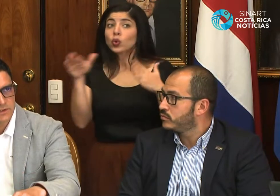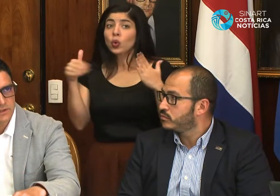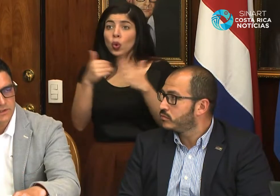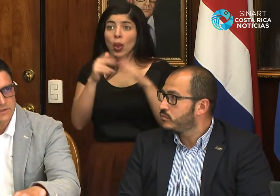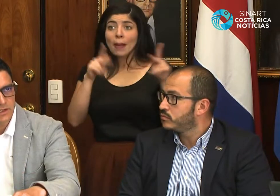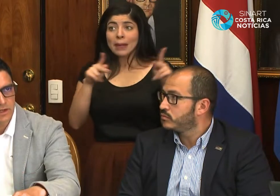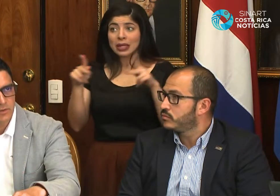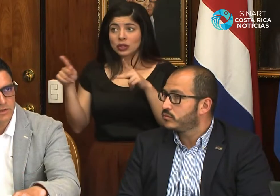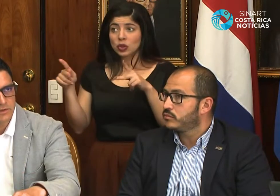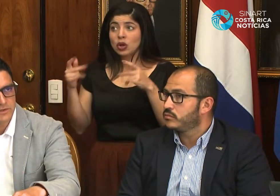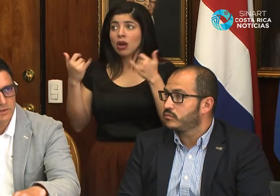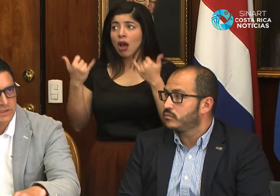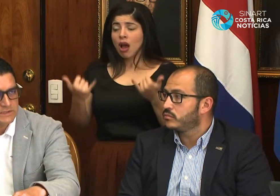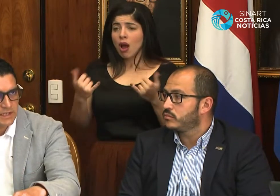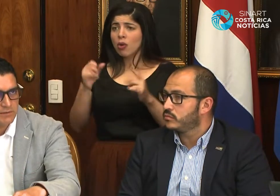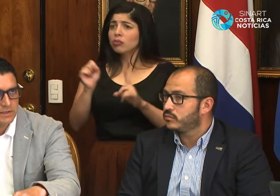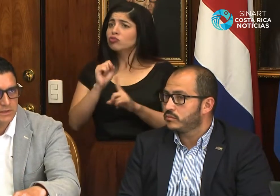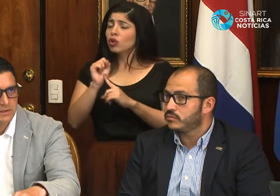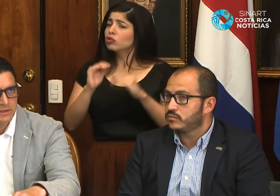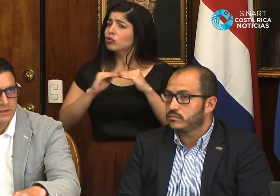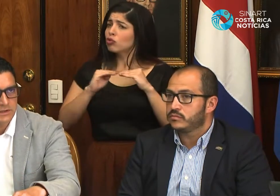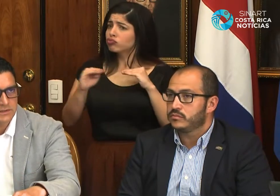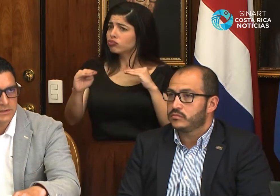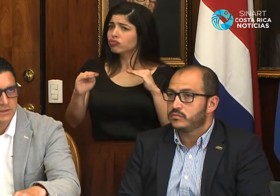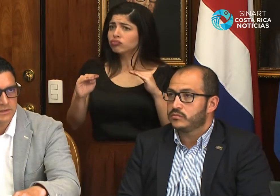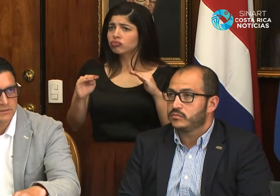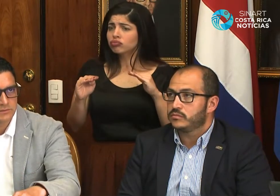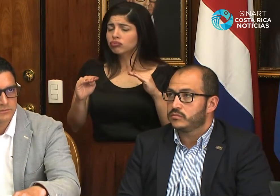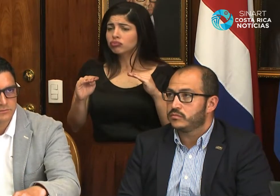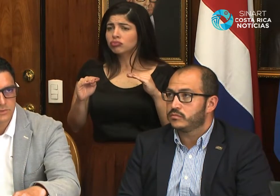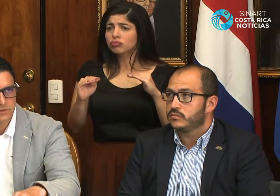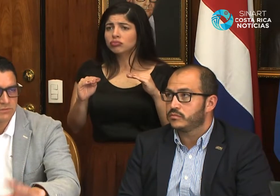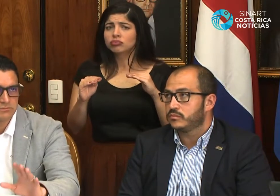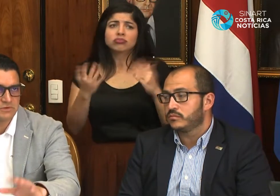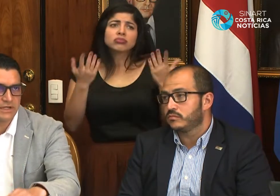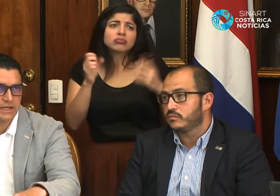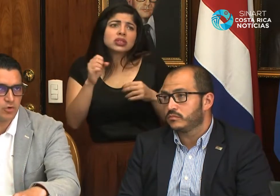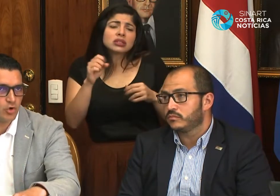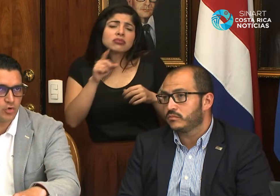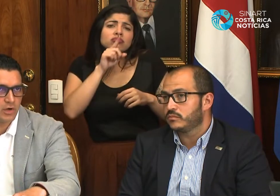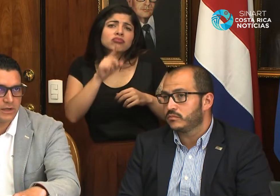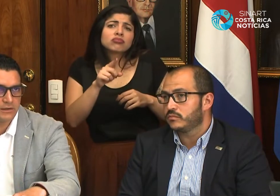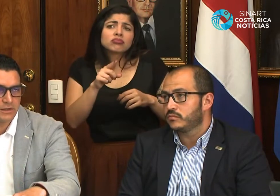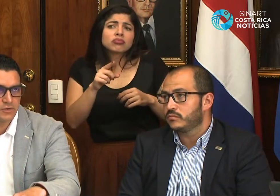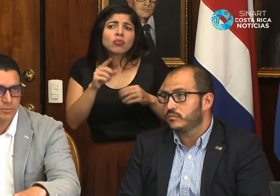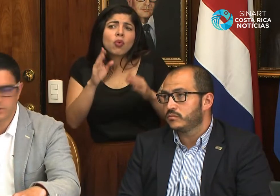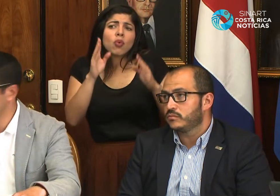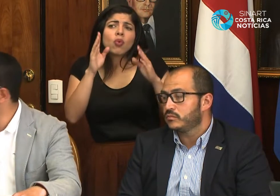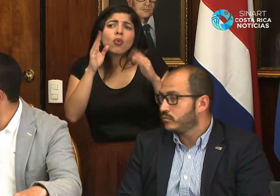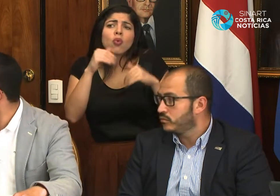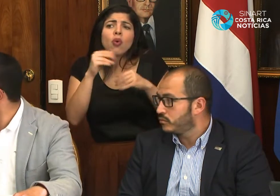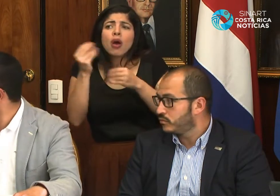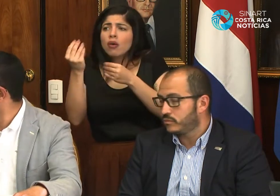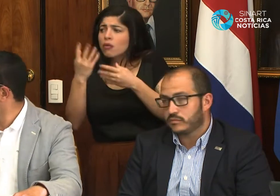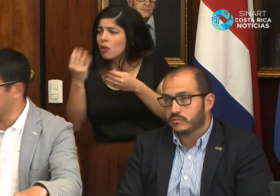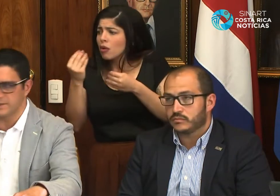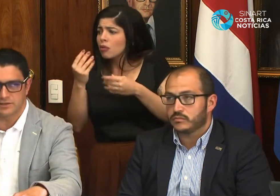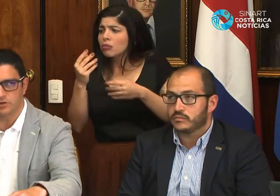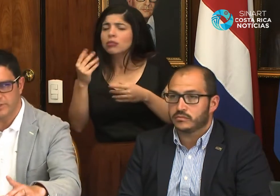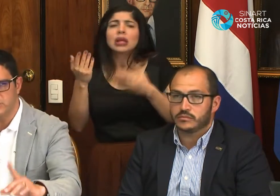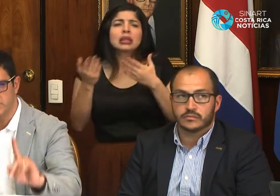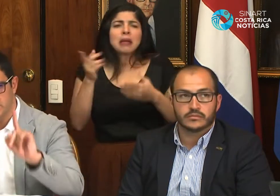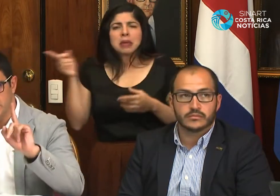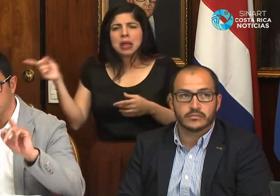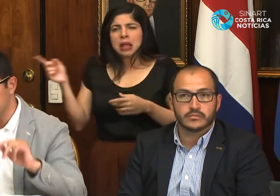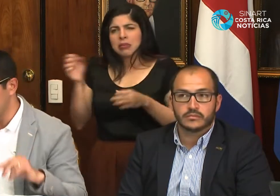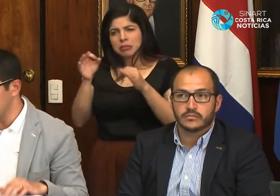personas están en una condición estable. Bueno, sí, en realidad no hay habido reportes, excepto de... Tal vez el